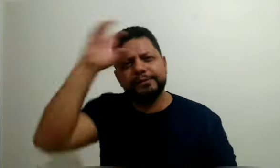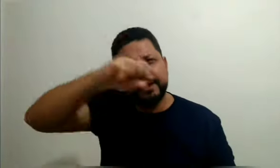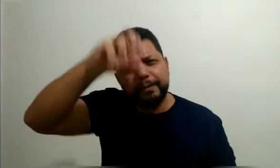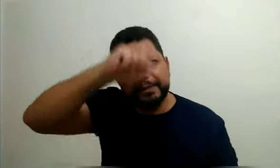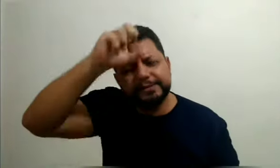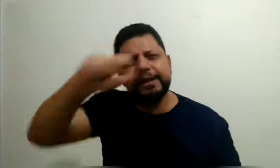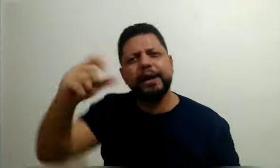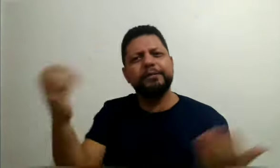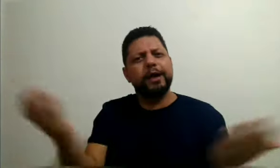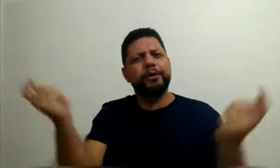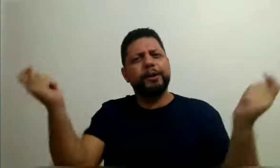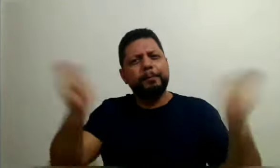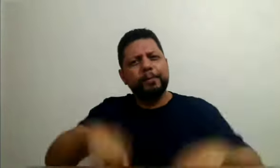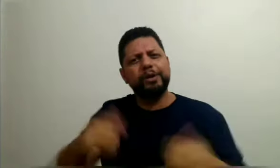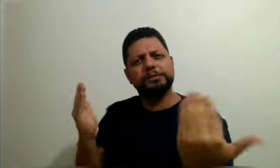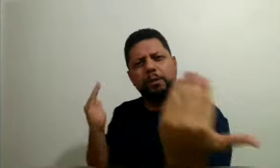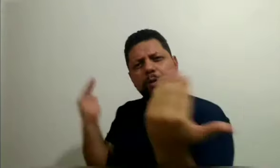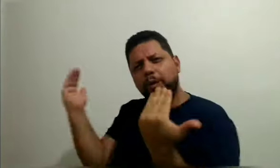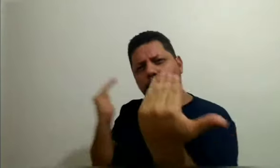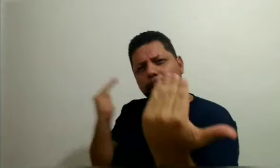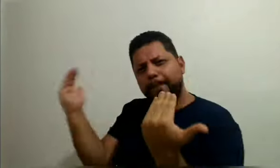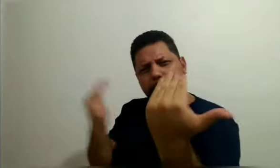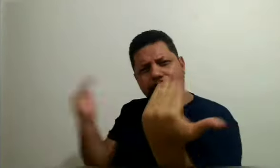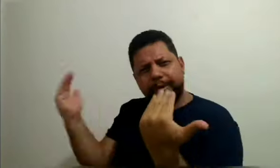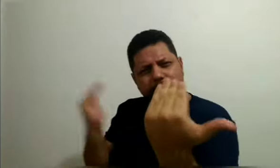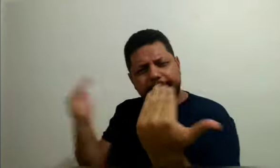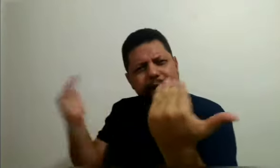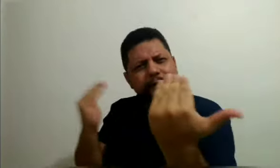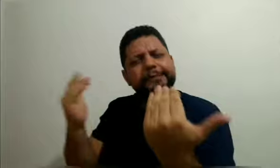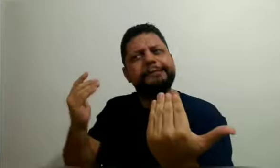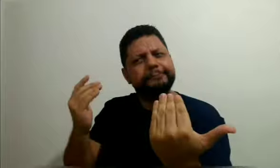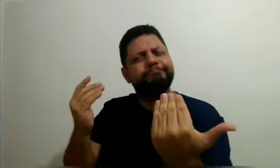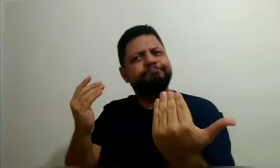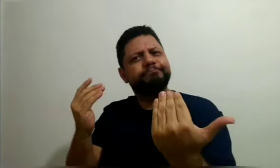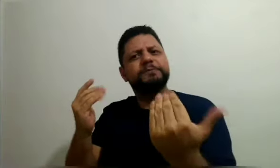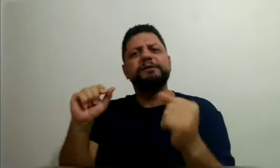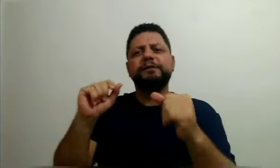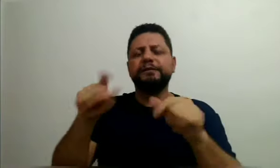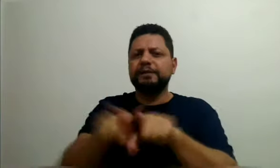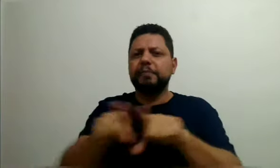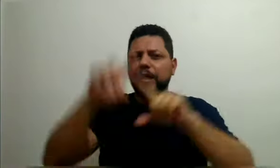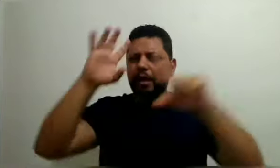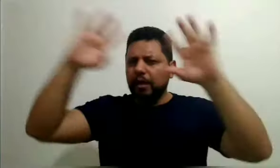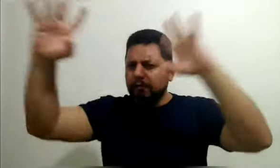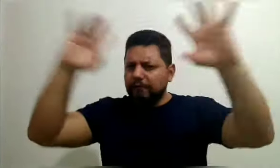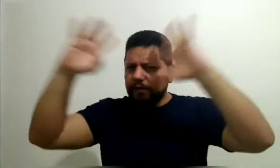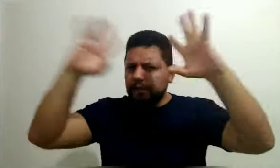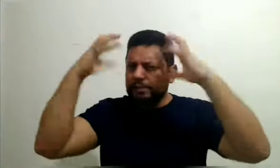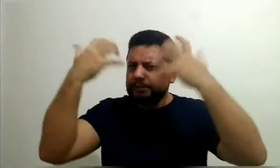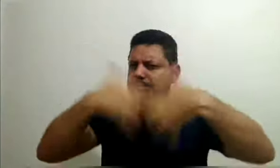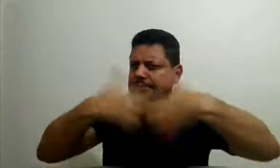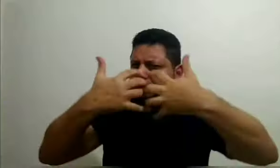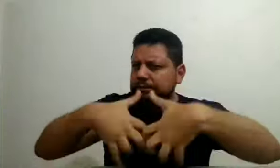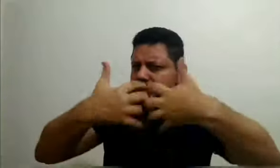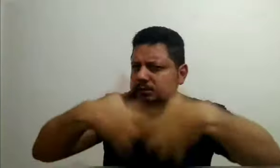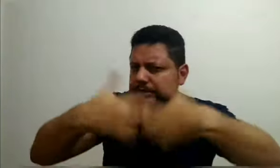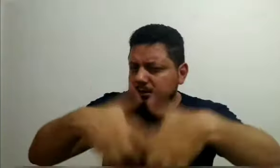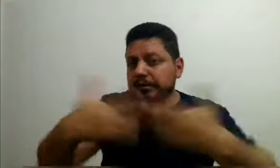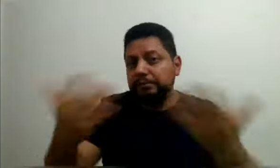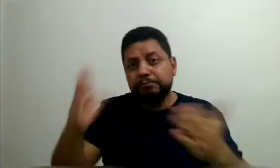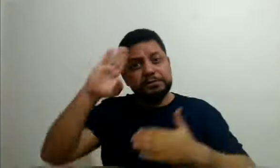vocês tenham gostado, tenham aprendido bastante, possam fazer algumas comparações necessárias para esse